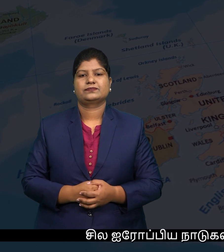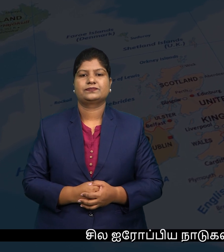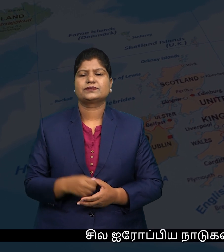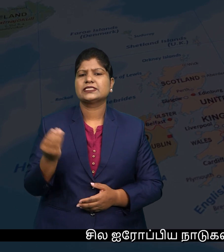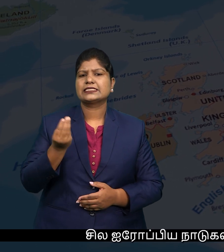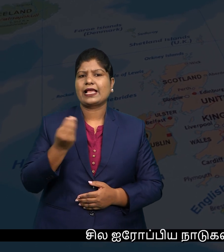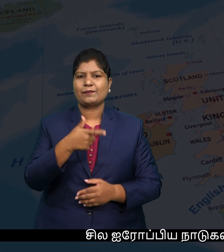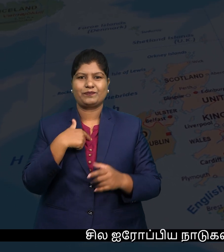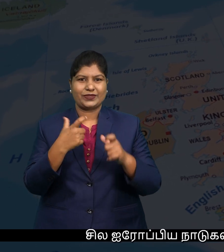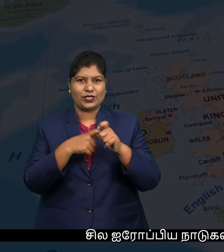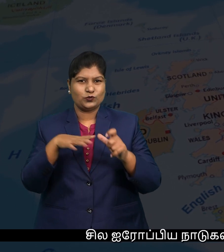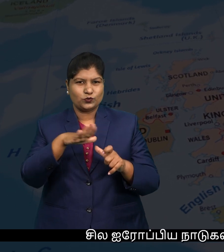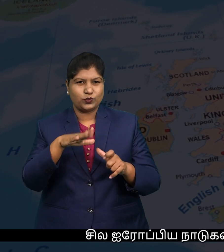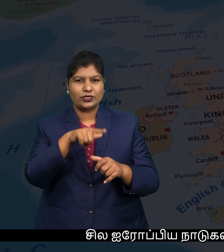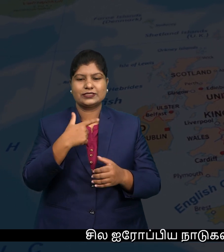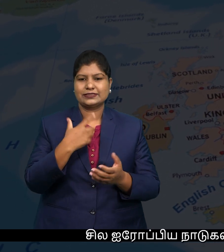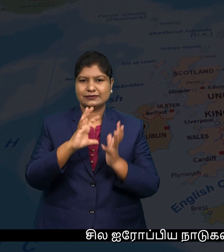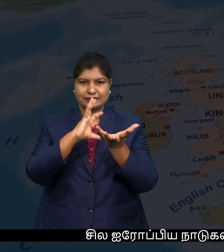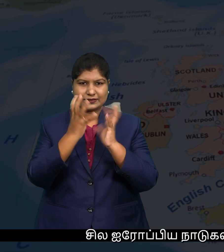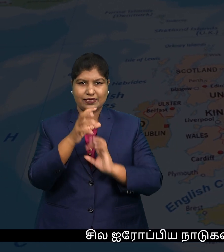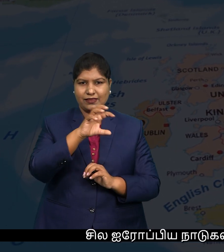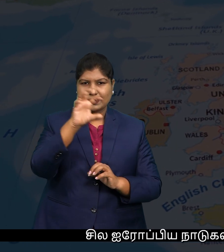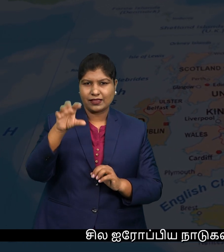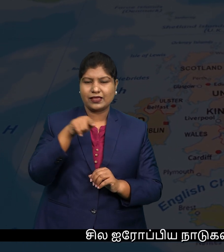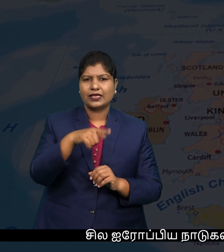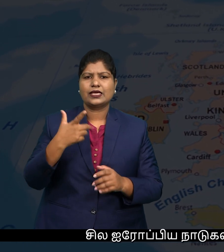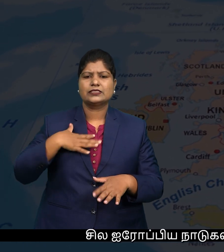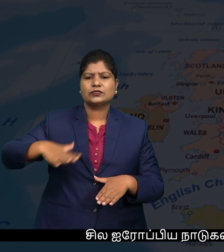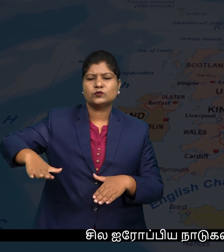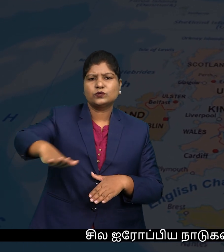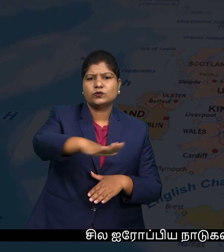சில ஐரோப்பிய நாடுகள் கடலால் சூழப்பட்டுள்ளன.